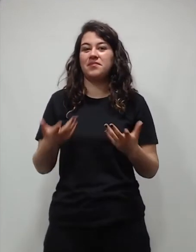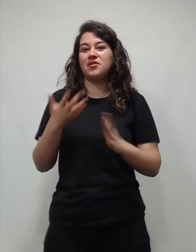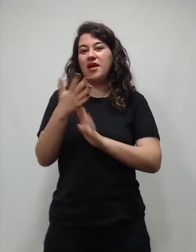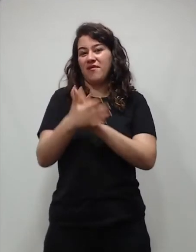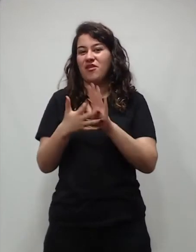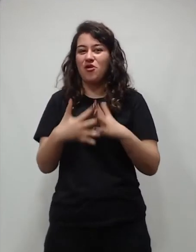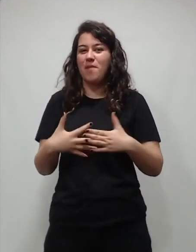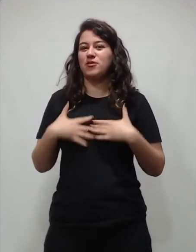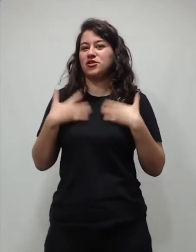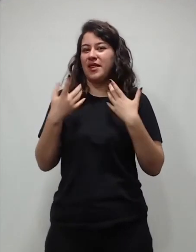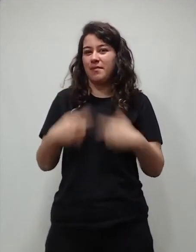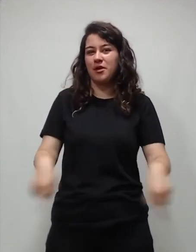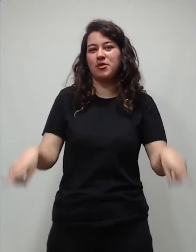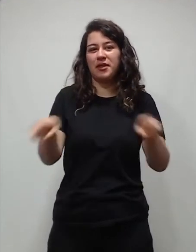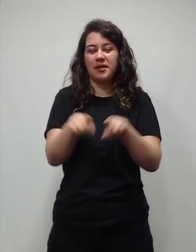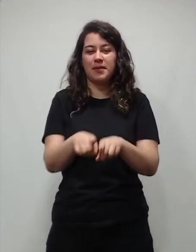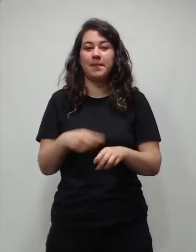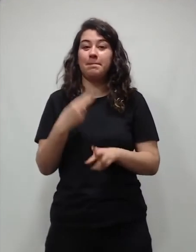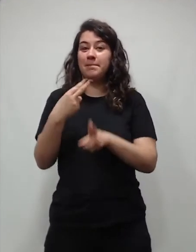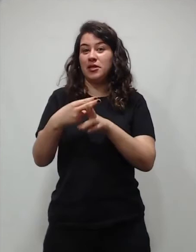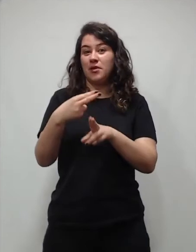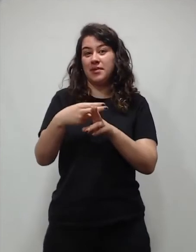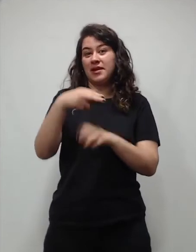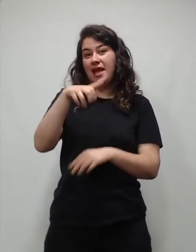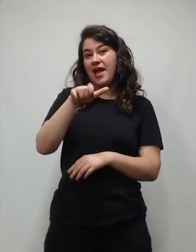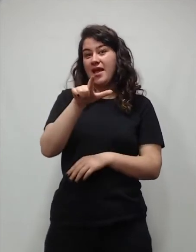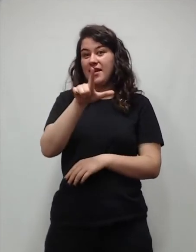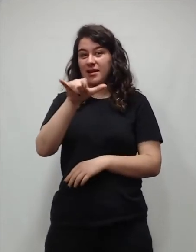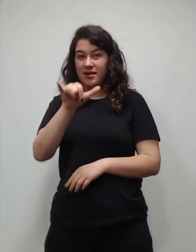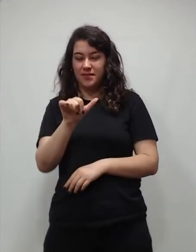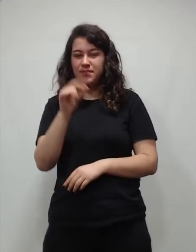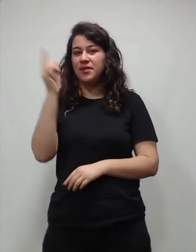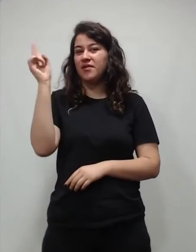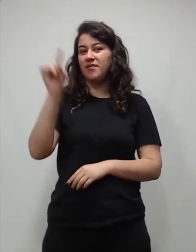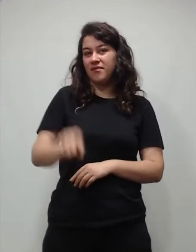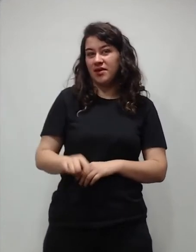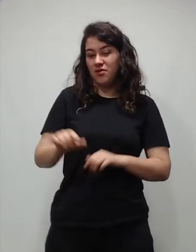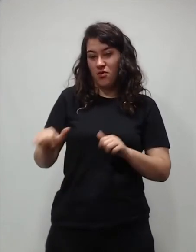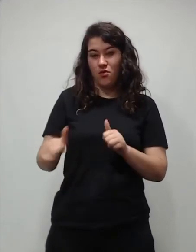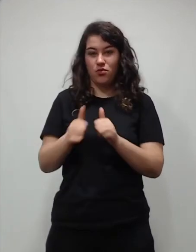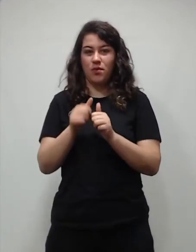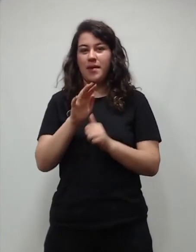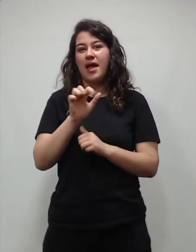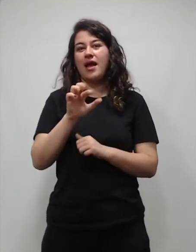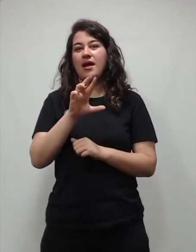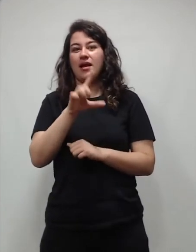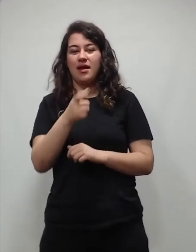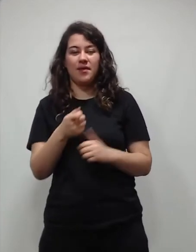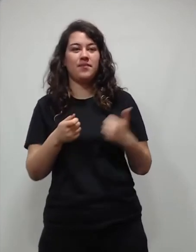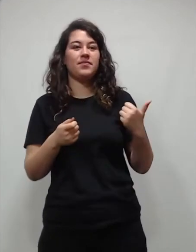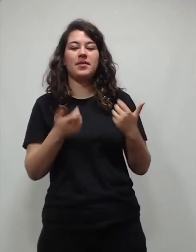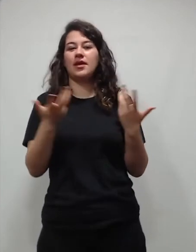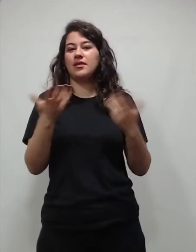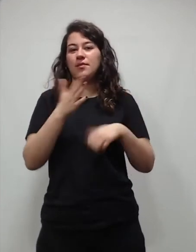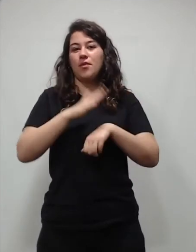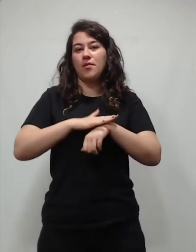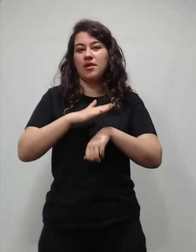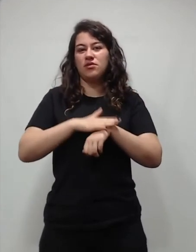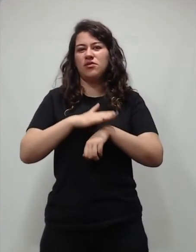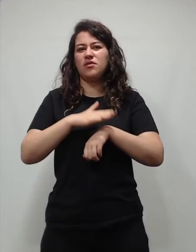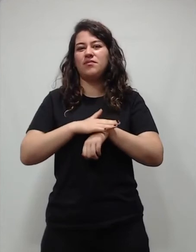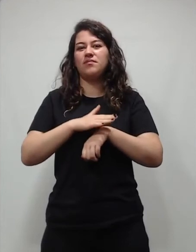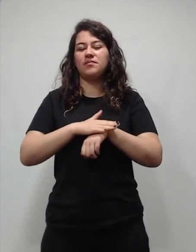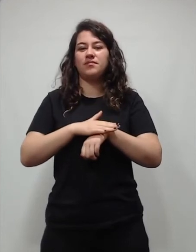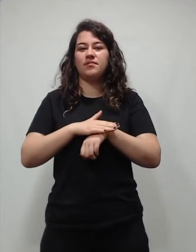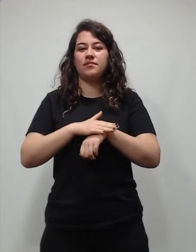y todas ustedes. Mi nombre es Lenny y venimos con Perla. En este momento